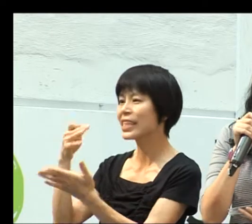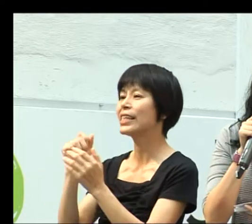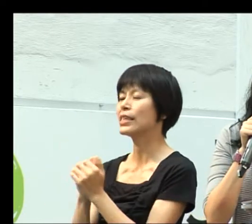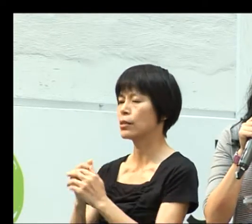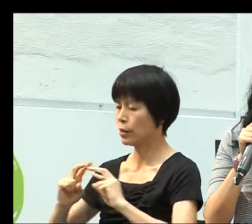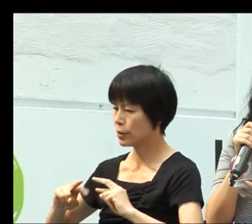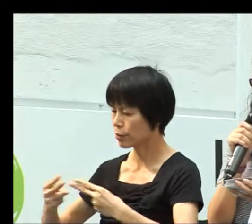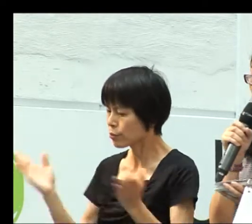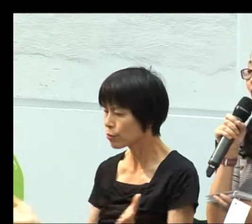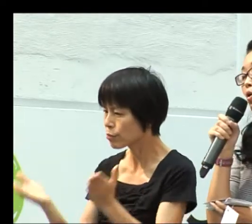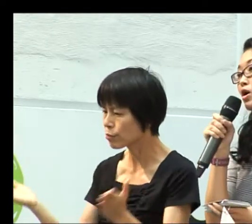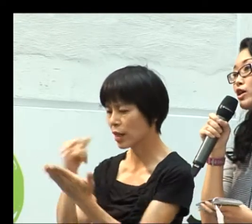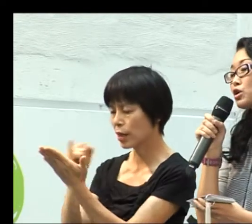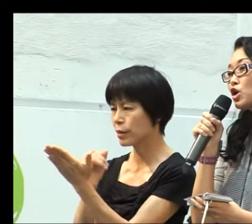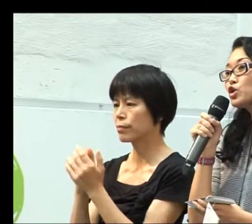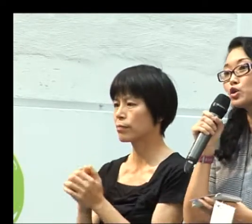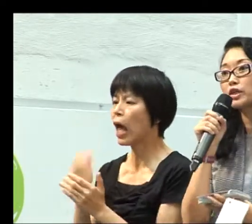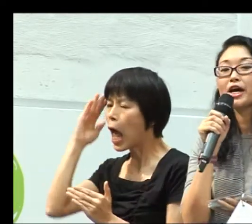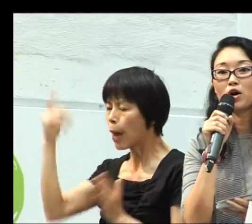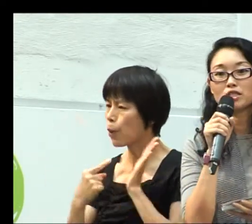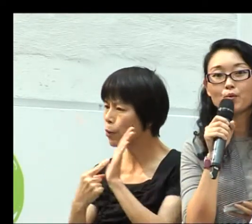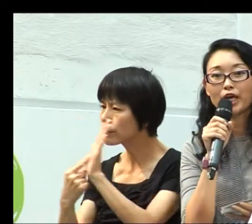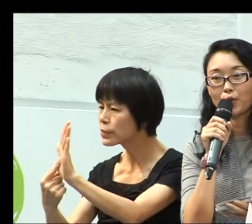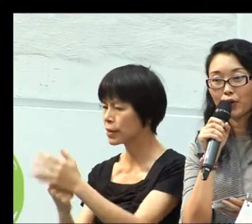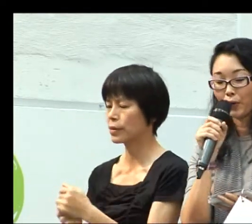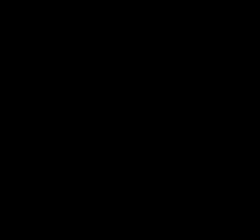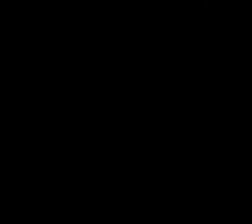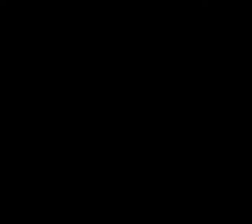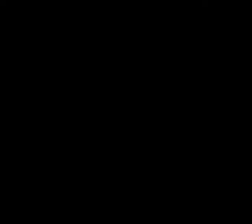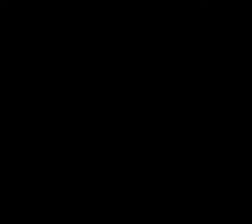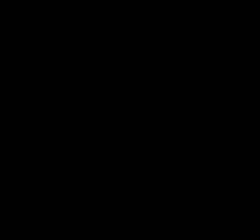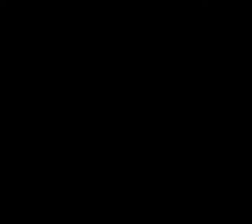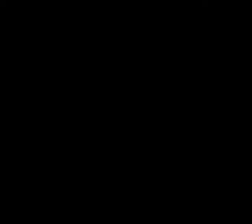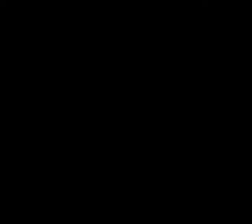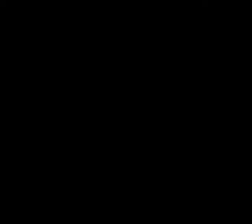推广艺术之余，亦都透过艺术去促进这个社会的共融。